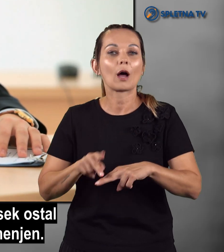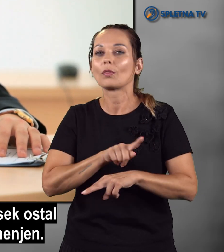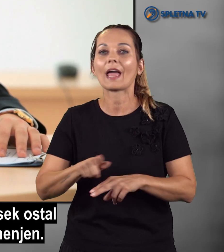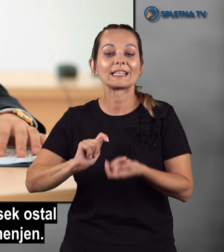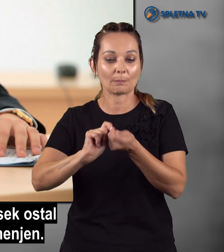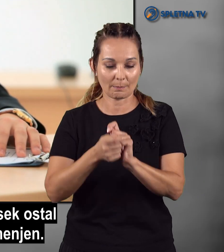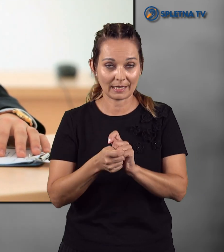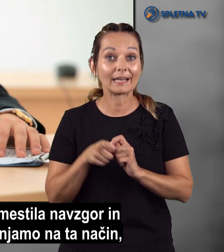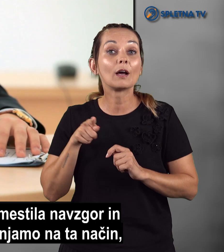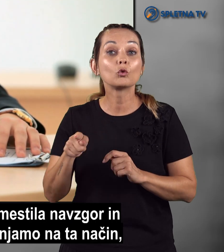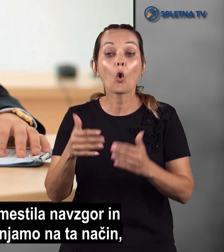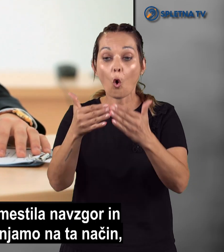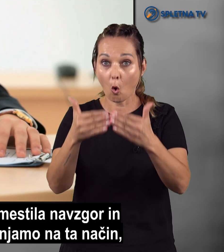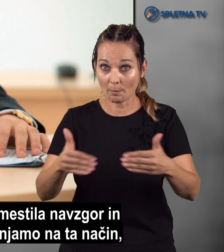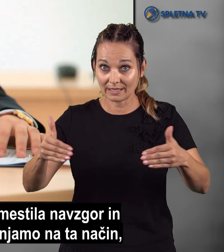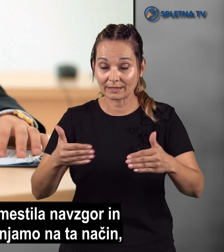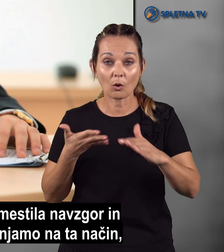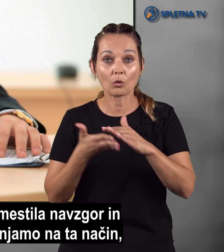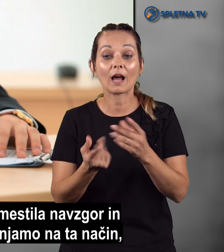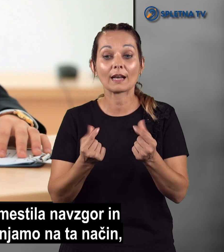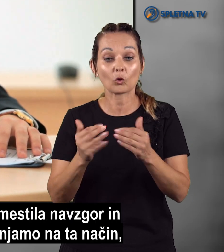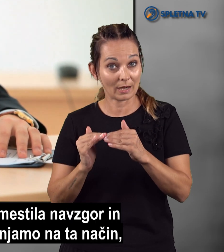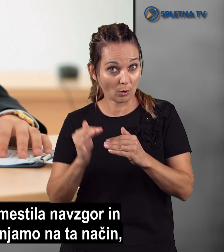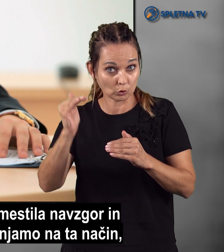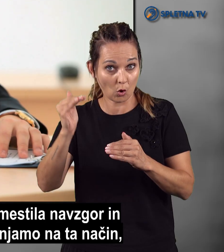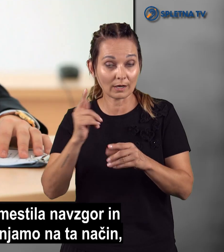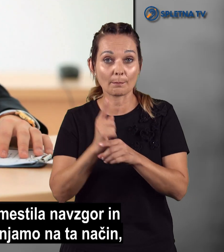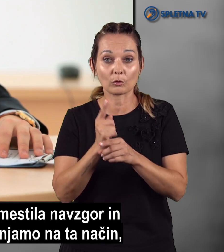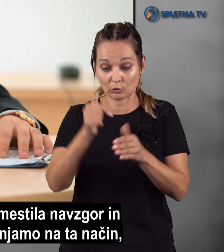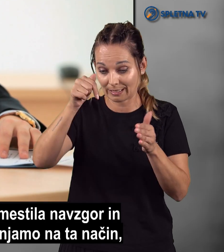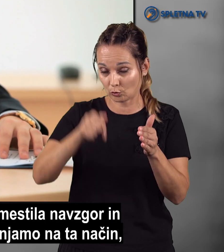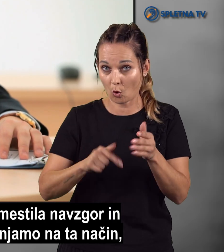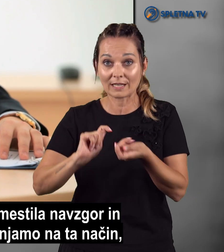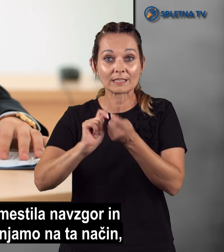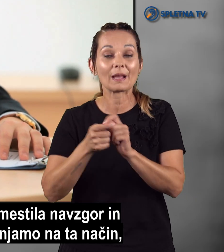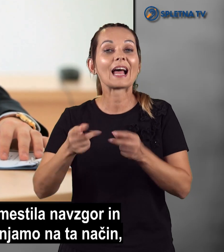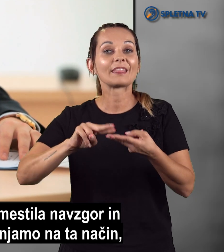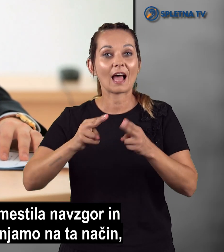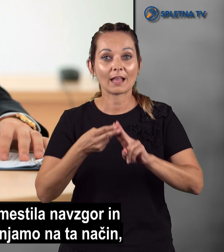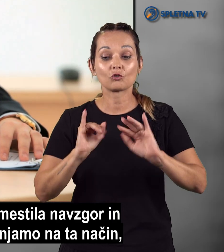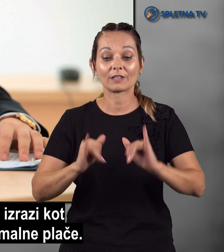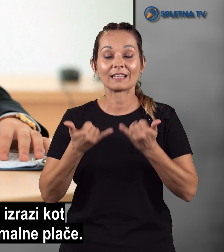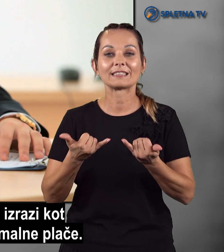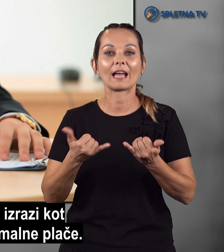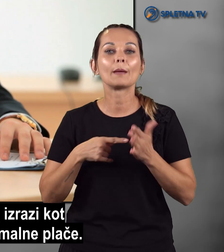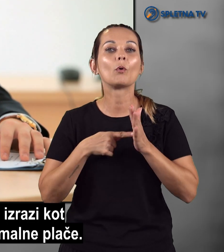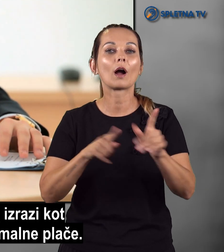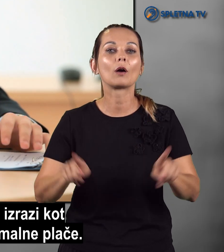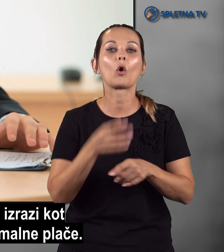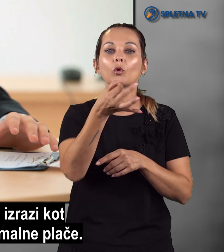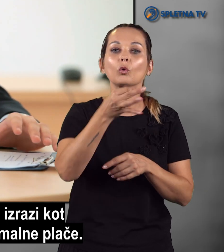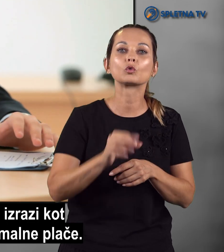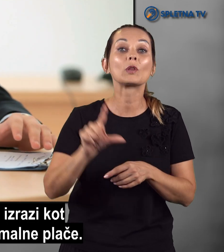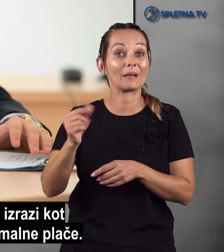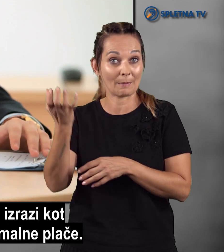nespremenjen. In to omejitev nadomestila navzgor in tudi navzdol spreminjamo na ta način, da se zdaj izrazi kot